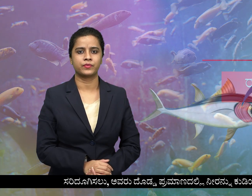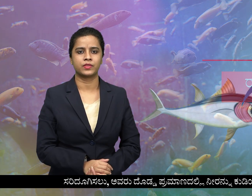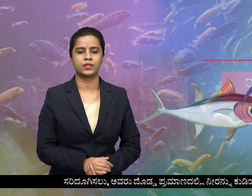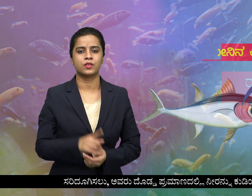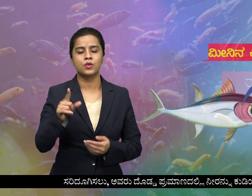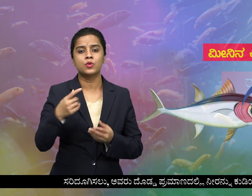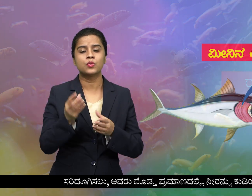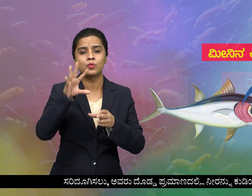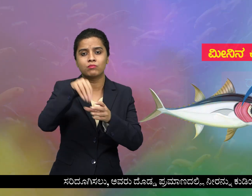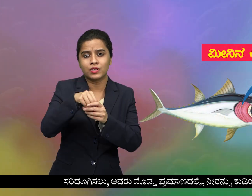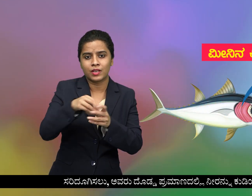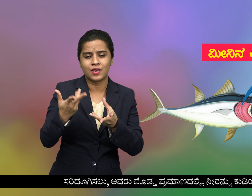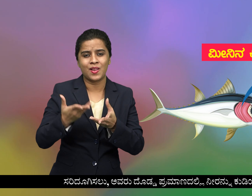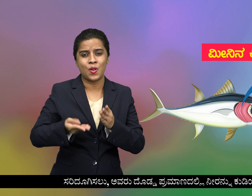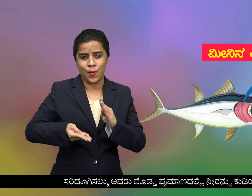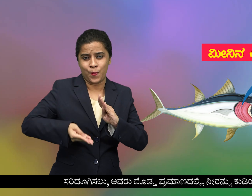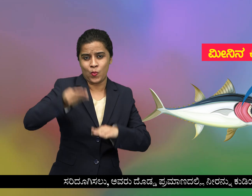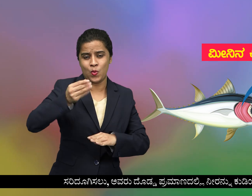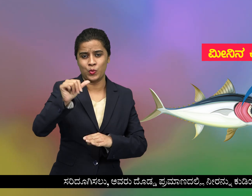ಸರಿದೂಗಿಸಲು ಅವರು ದೊಡ್ಡ ಪ್ರಮಾಣದಲ್ಲಿ ನೀರನ್ನ ಕುಡಿಯುತ್ತಾರೆ